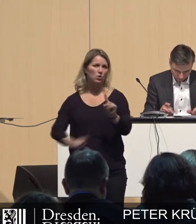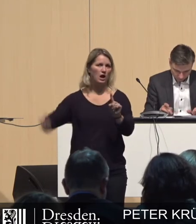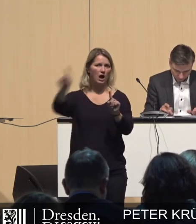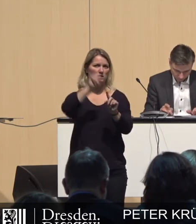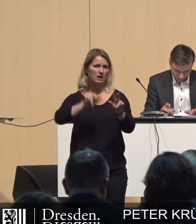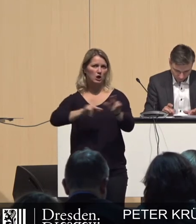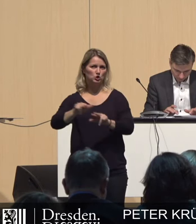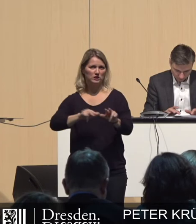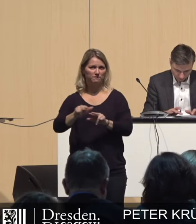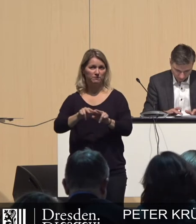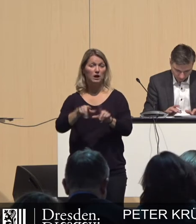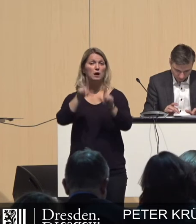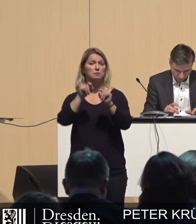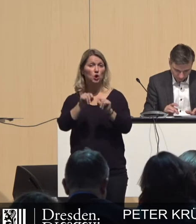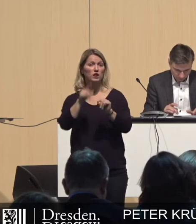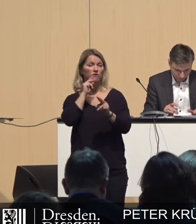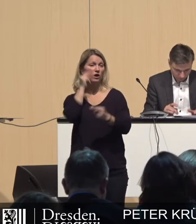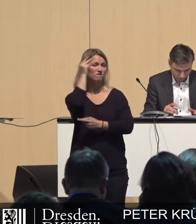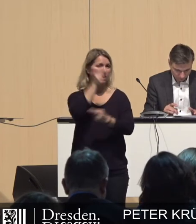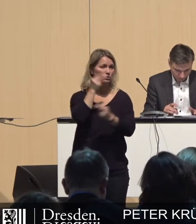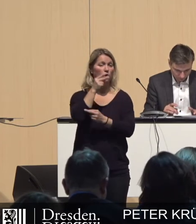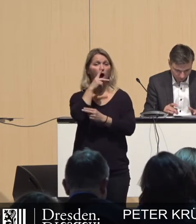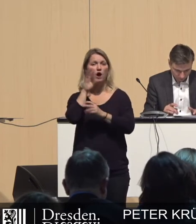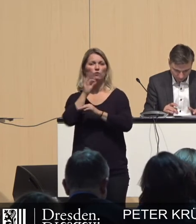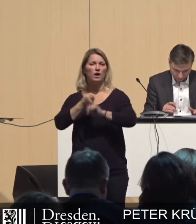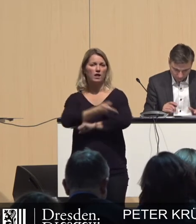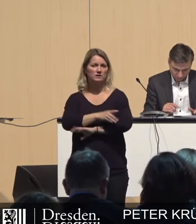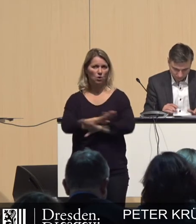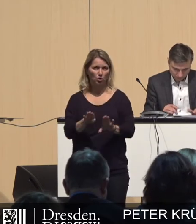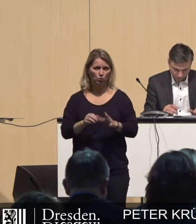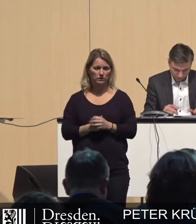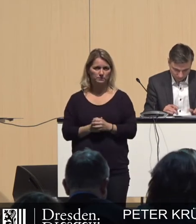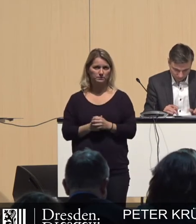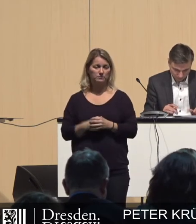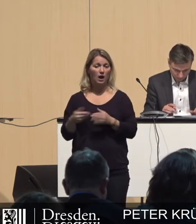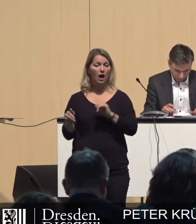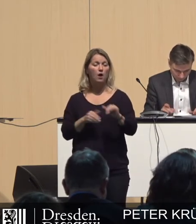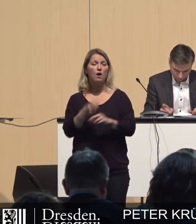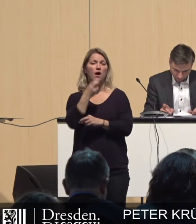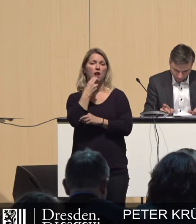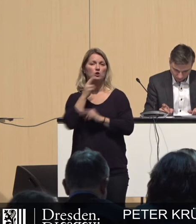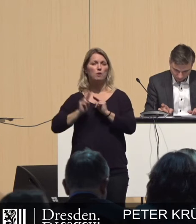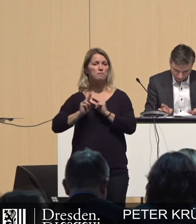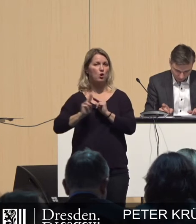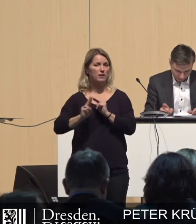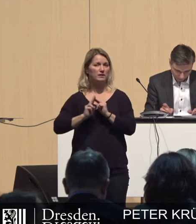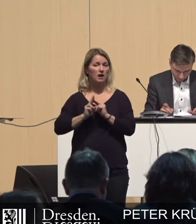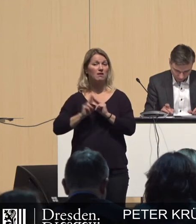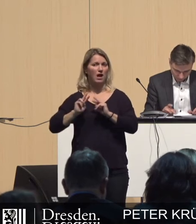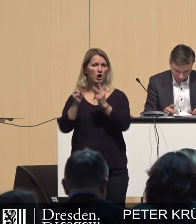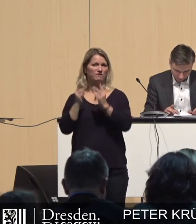in der Ver- als auch Entsorgung. Die Elektromobilität als ein wichtiger Teil